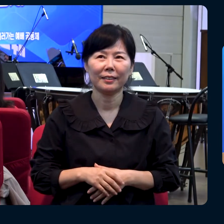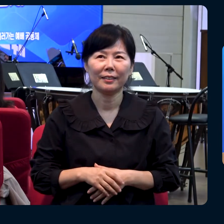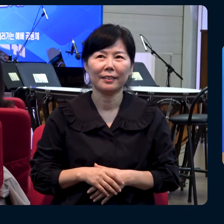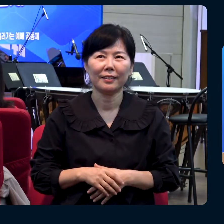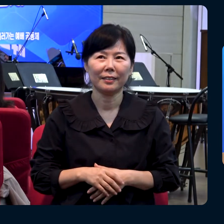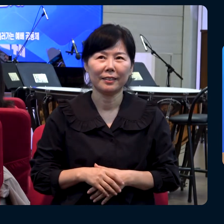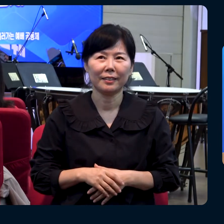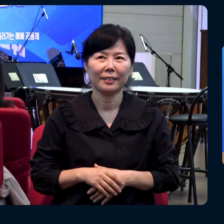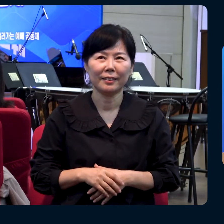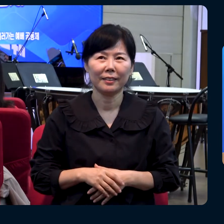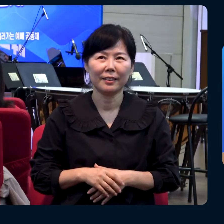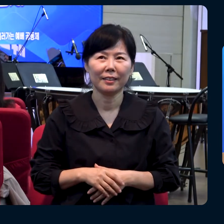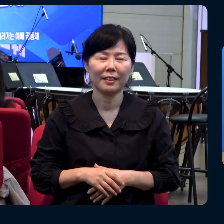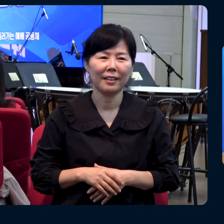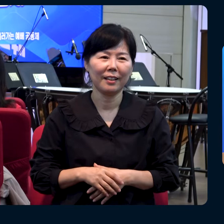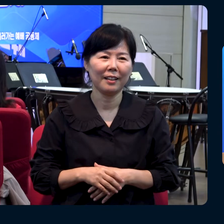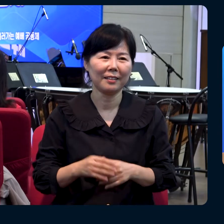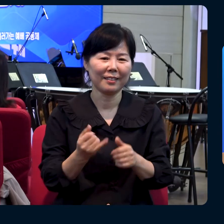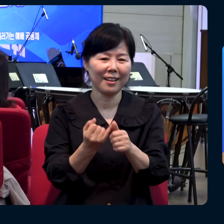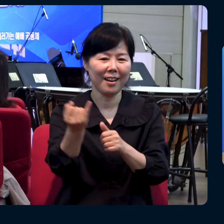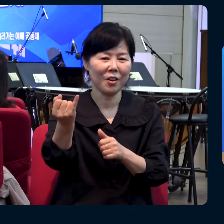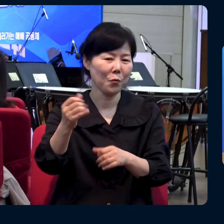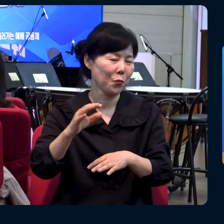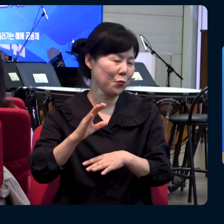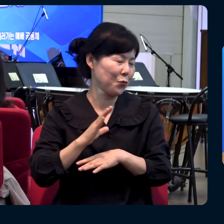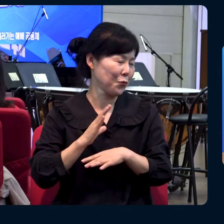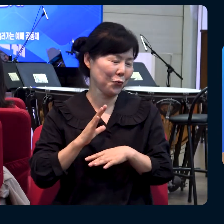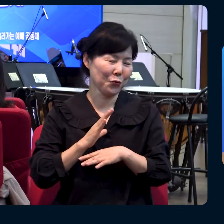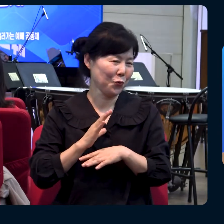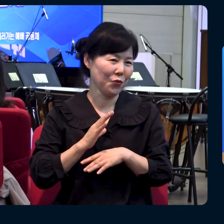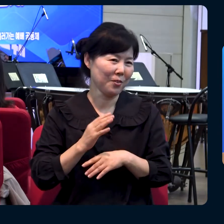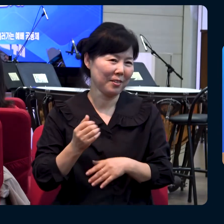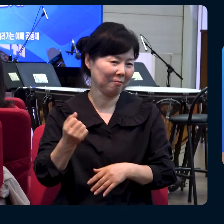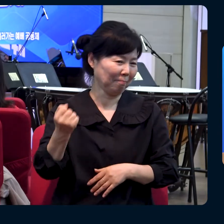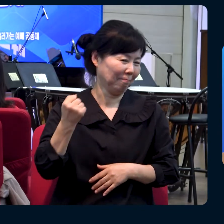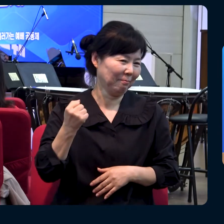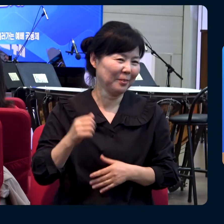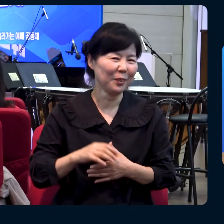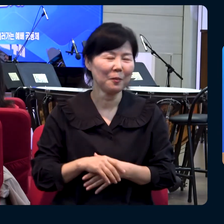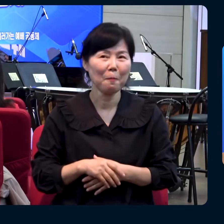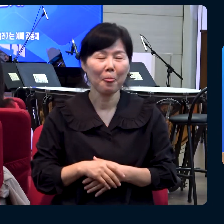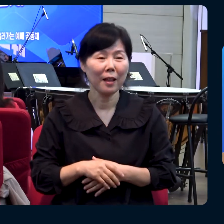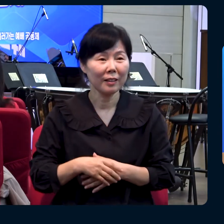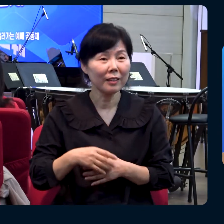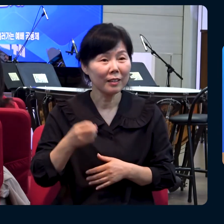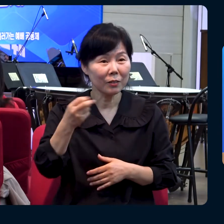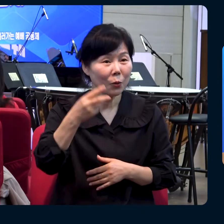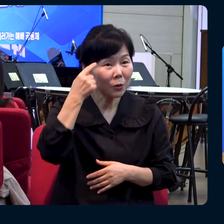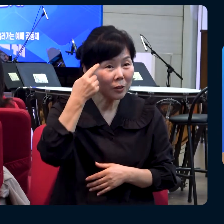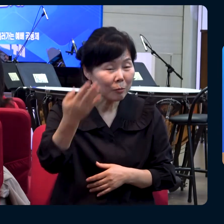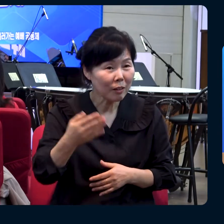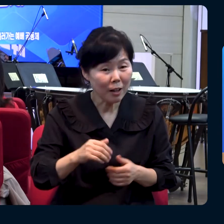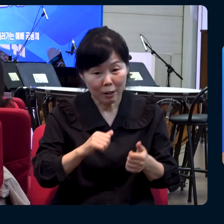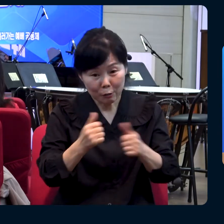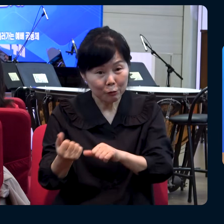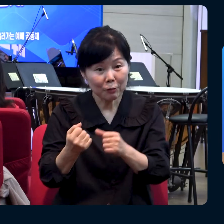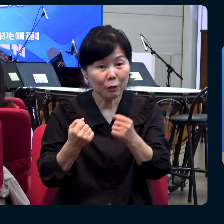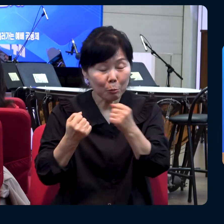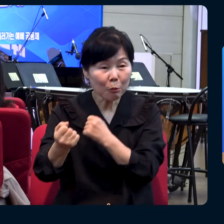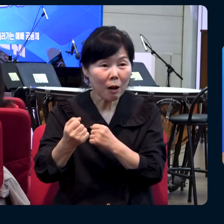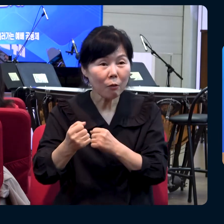우리가 이런 무시무시한 여자들과 사는 겁니다. 사실. 하나만 더 물어볼게요. 왜 죽어도